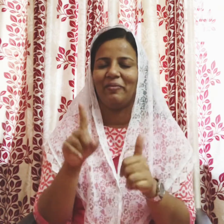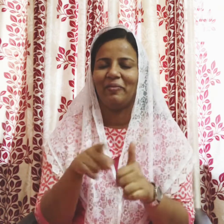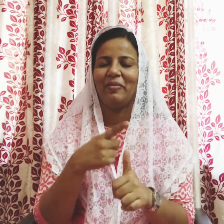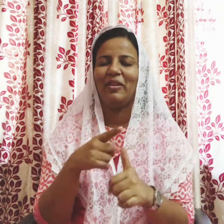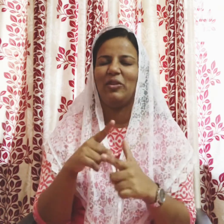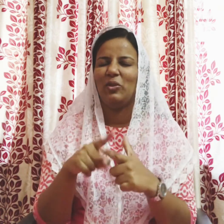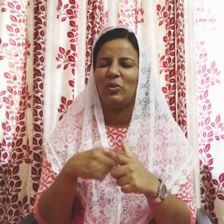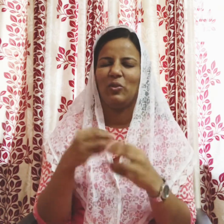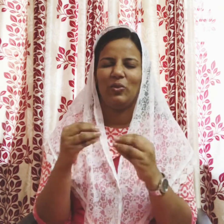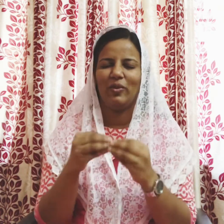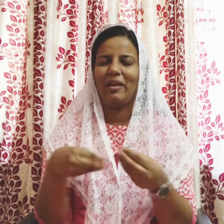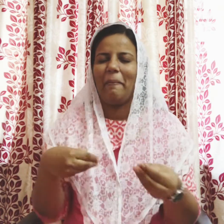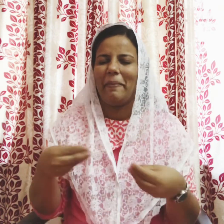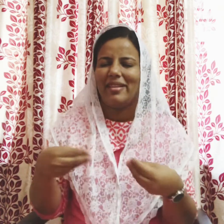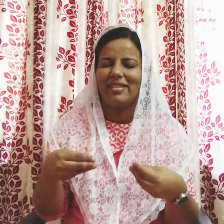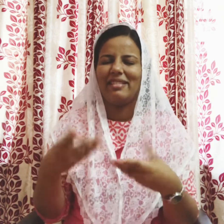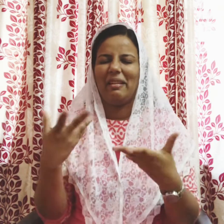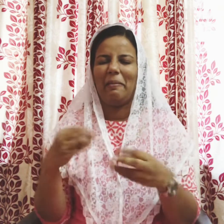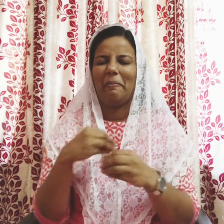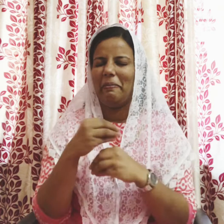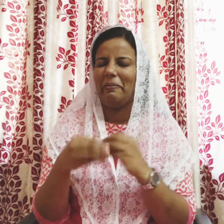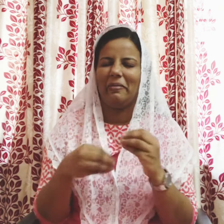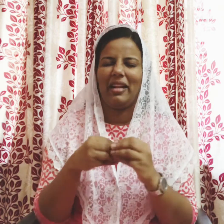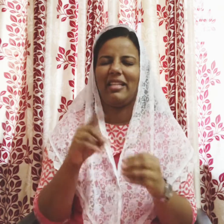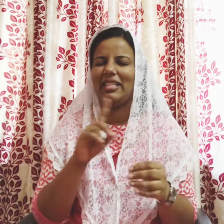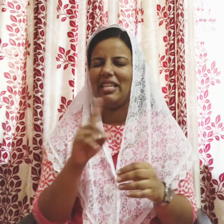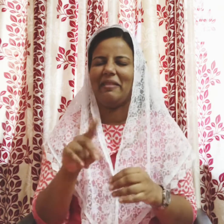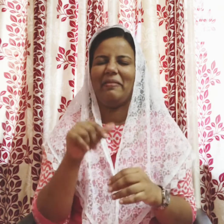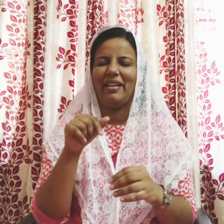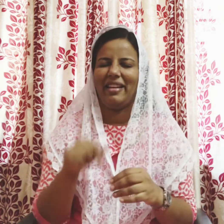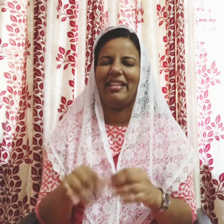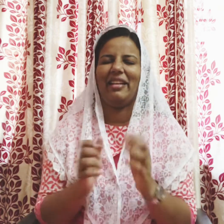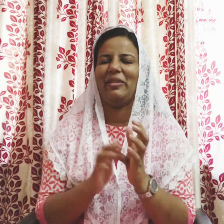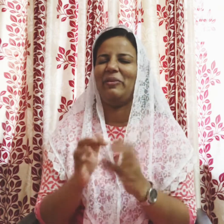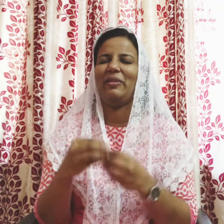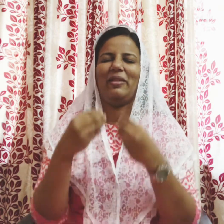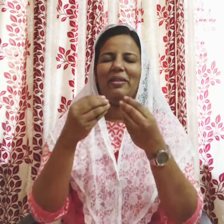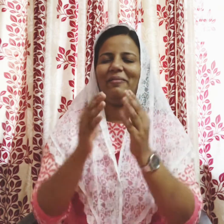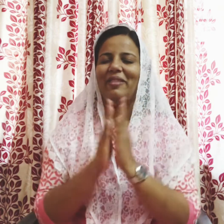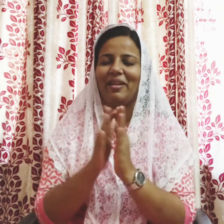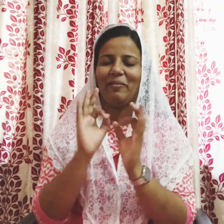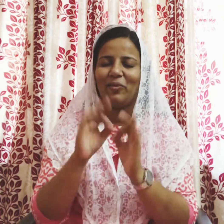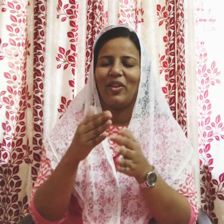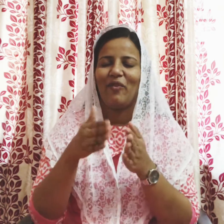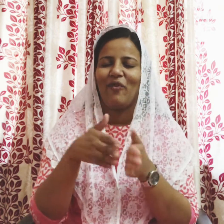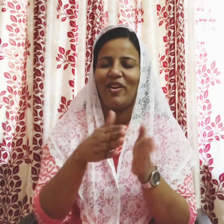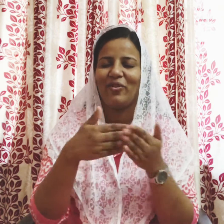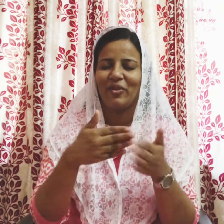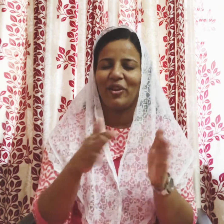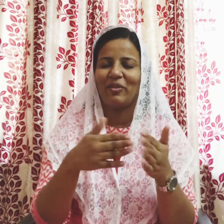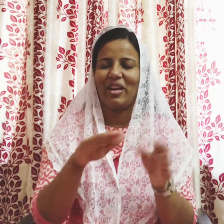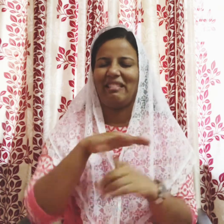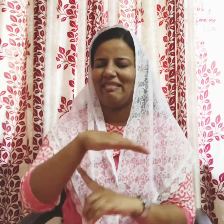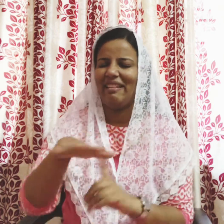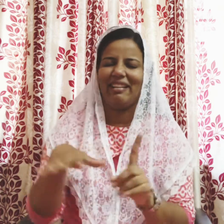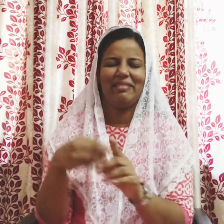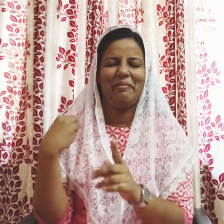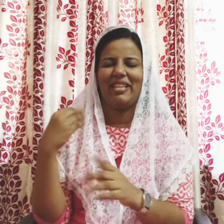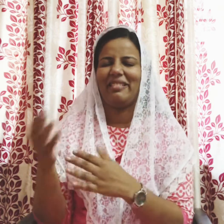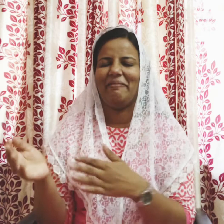പ്രത്യേകിച്ച് ജോലിയിൽ ബിസിനസ്സിലൊക്കെ ബുദ്ധിമുട്ട് അനുഭവിക്കുന്നവരെ ഇന്ന് പകൽക്കാലം കർത്താവിൻ്റെ കരങ്ങളിൽ തരുന്നു. വഴികൾ തുറക്കുന്നവൻ കർത്താവ്, സാഹചര്യങ്ങളെ മാറ്റുന്നവൻ